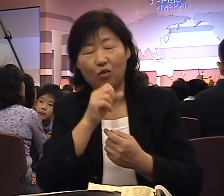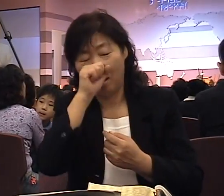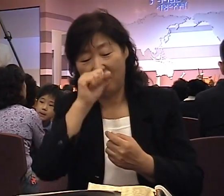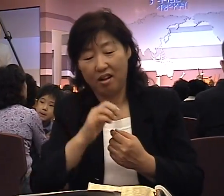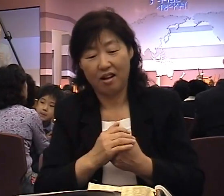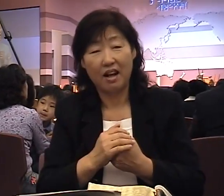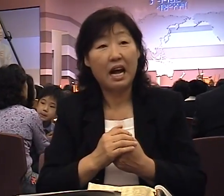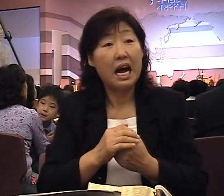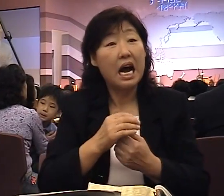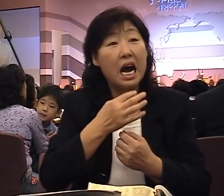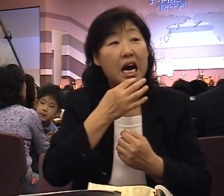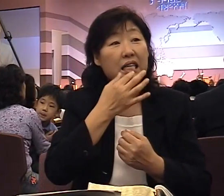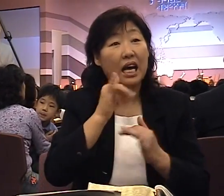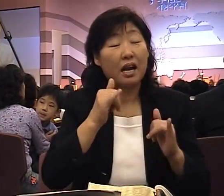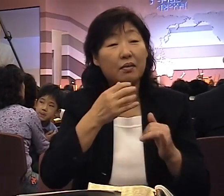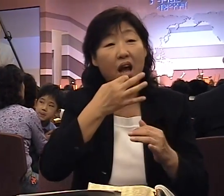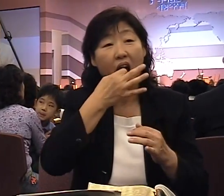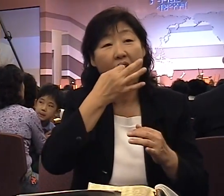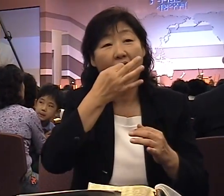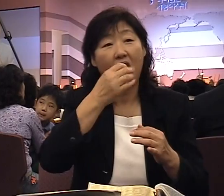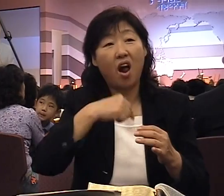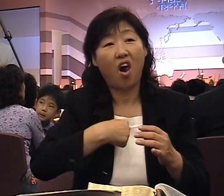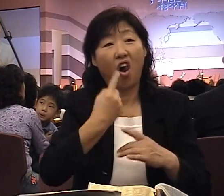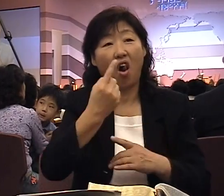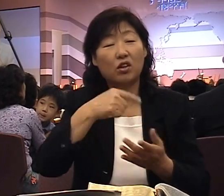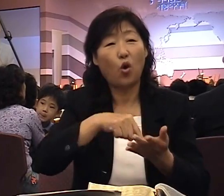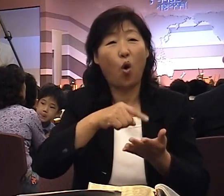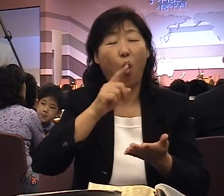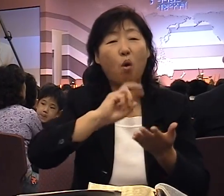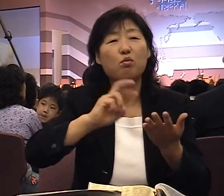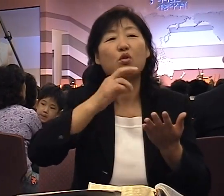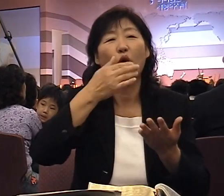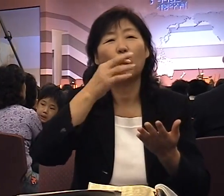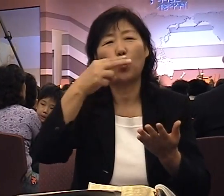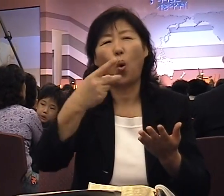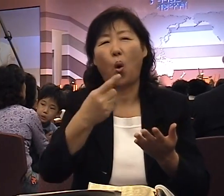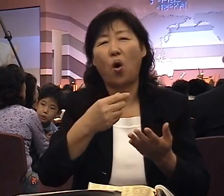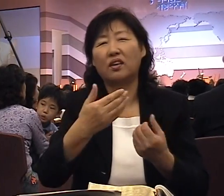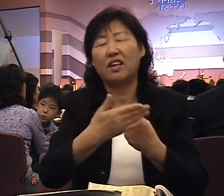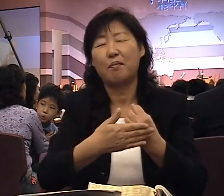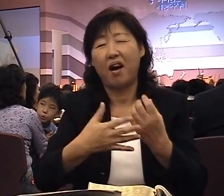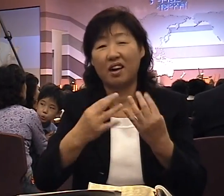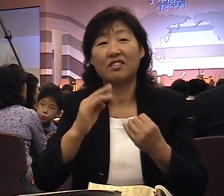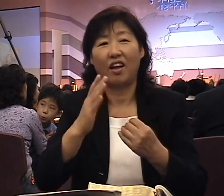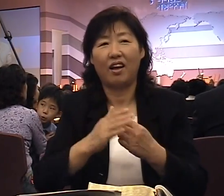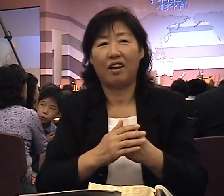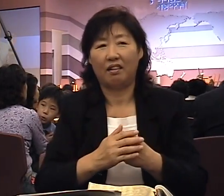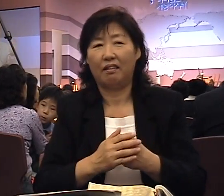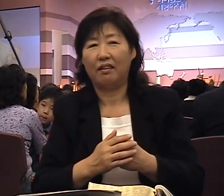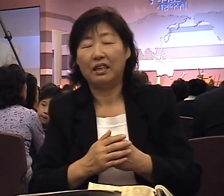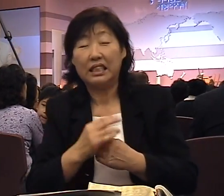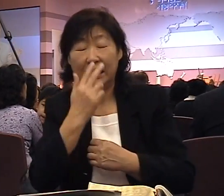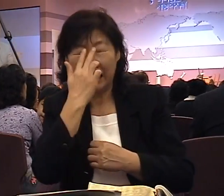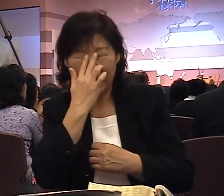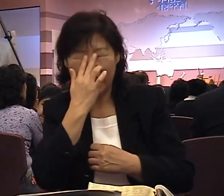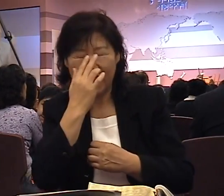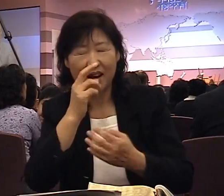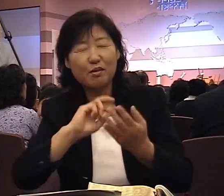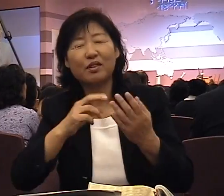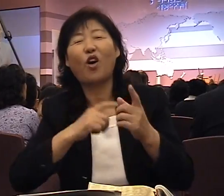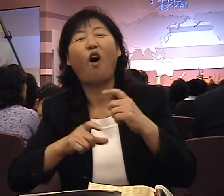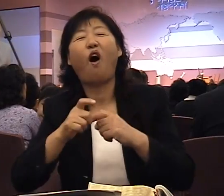오늘도 하나님의 놀라우신 은혜가 어메이징 그레이스가 여러분들을 그 섭리 가운데 지켜주시고 인도하시는